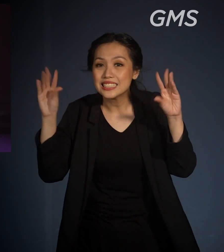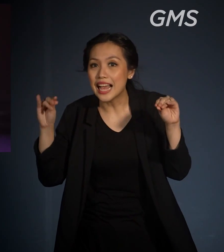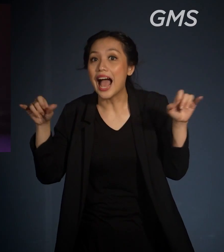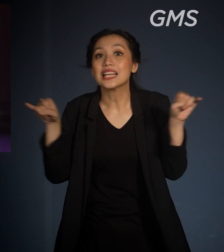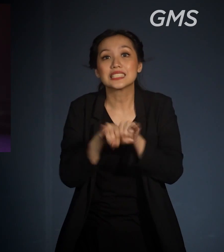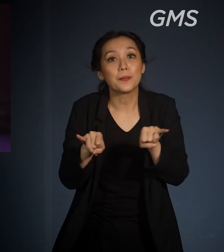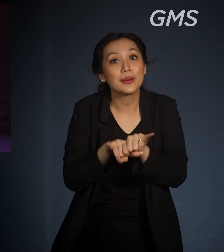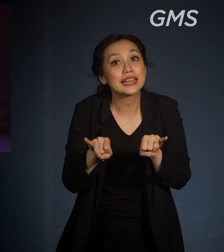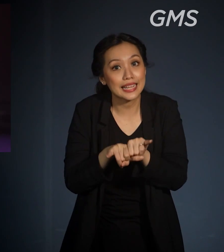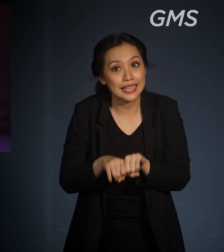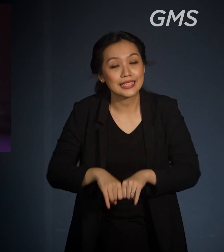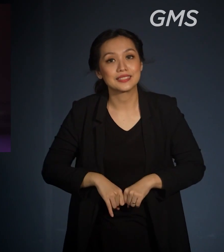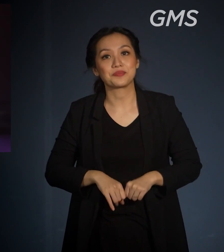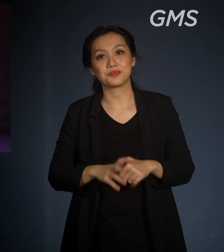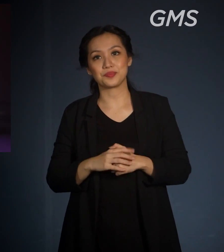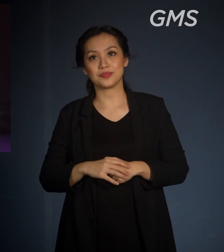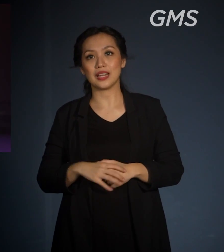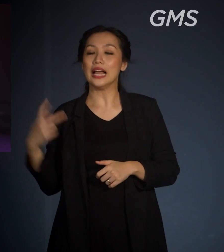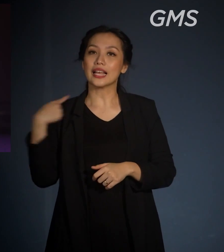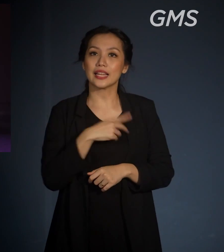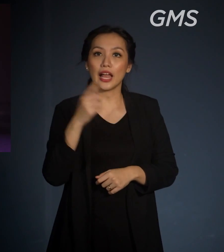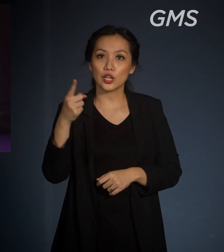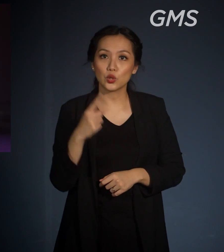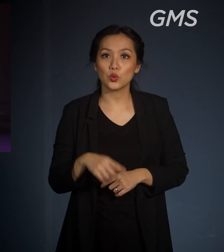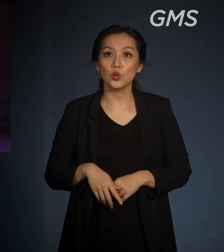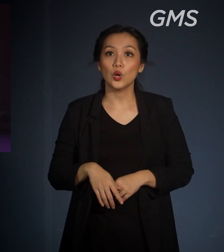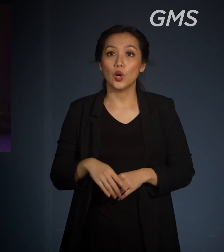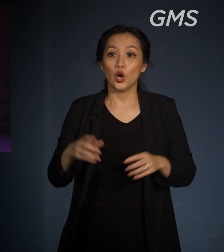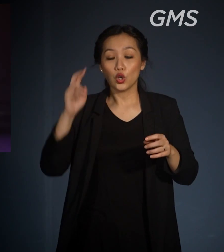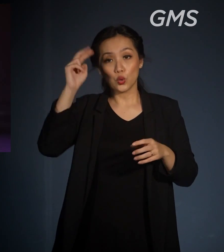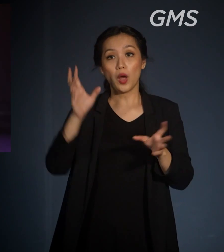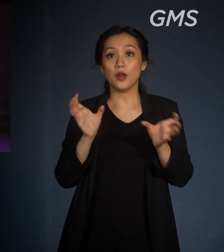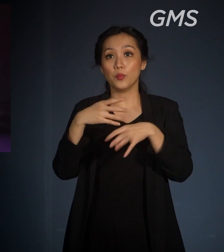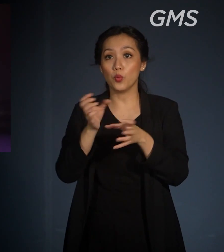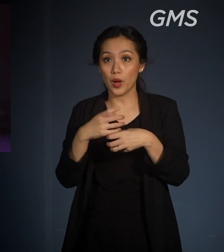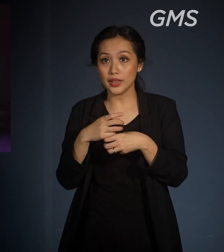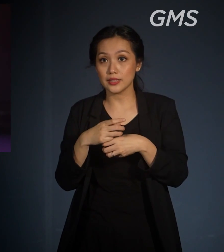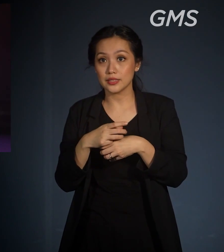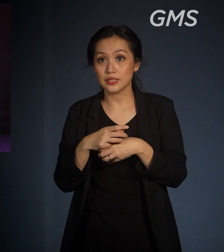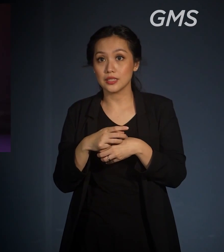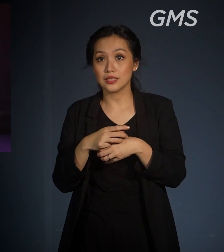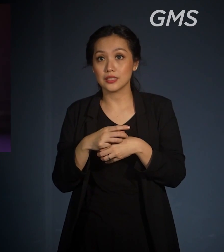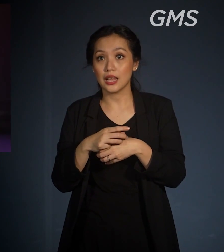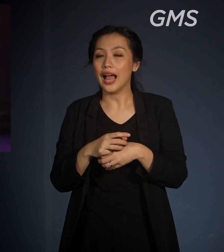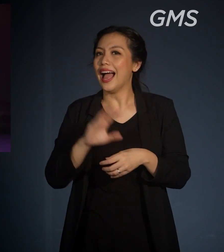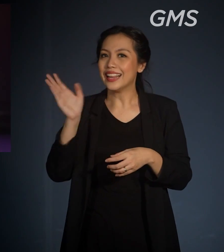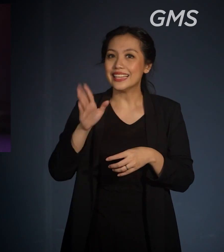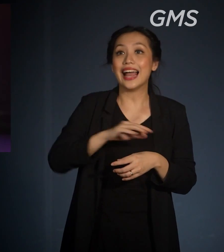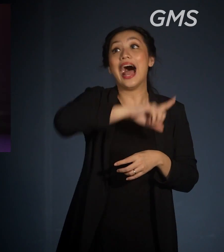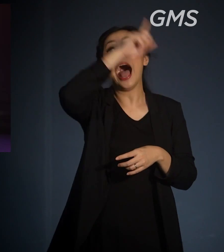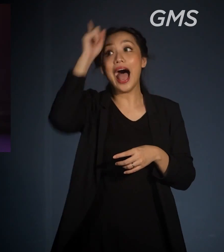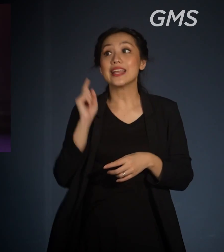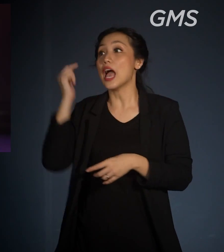Jadi kita ini diciptakan dengan serupa dengan gambar Allah, itu bukan hanya tampak seperti